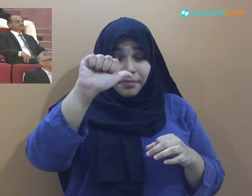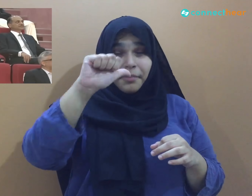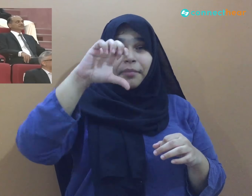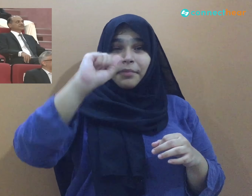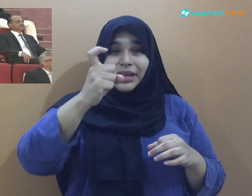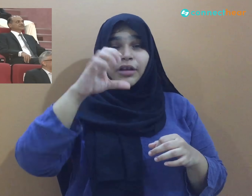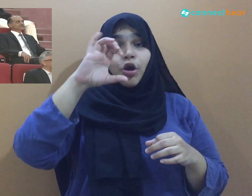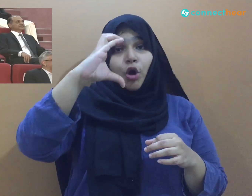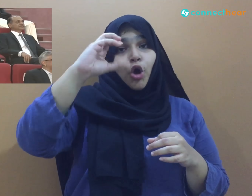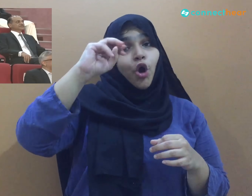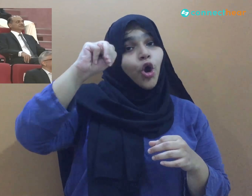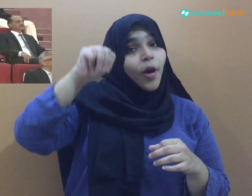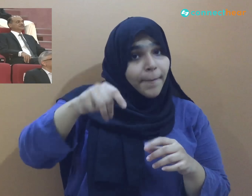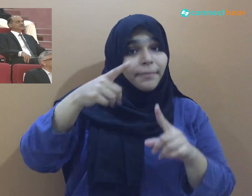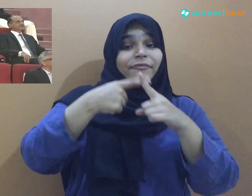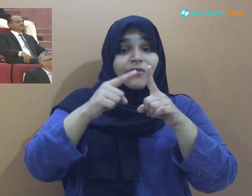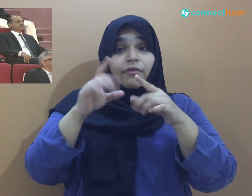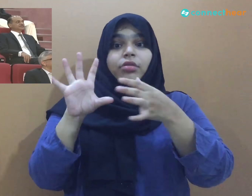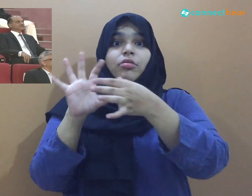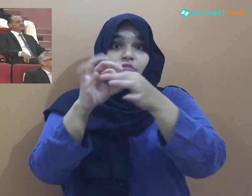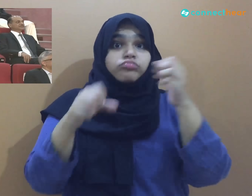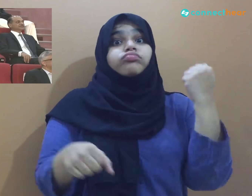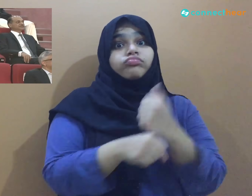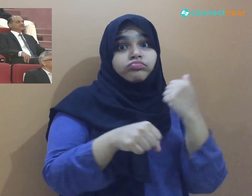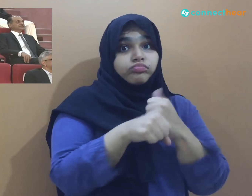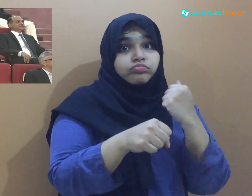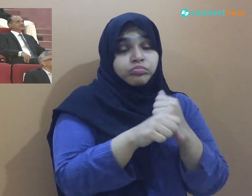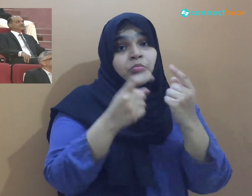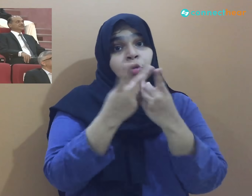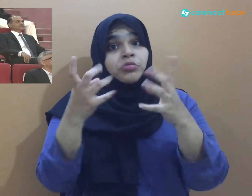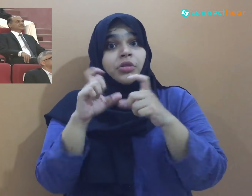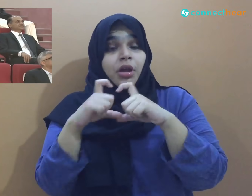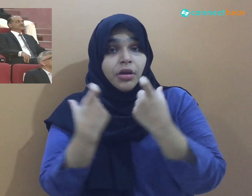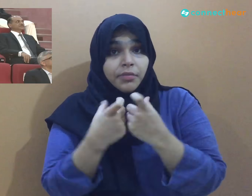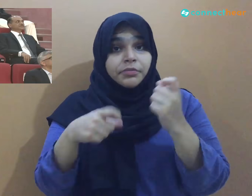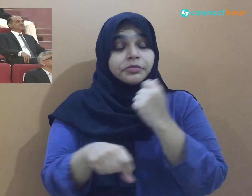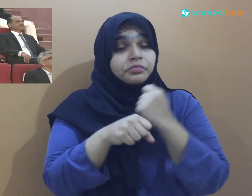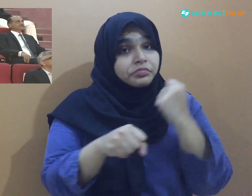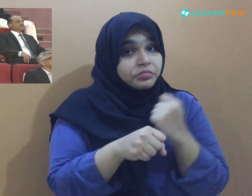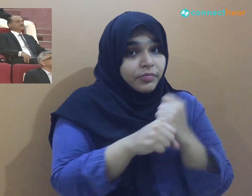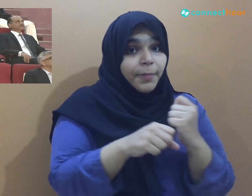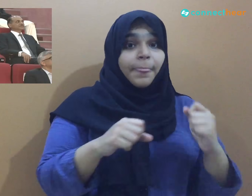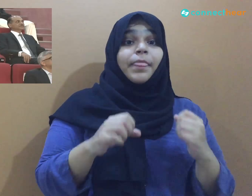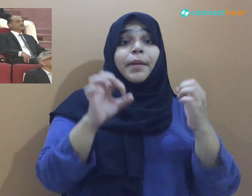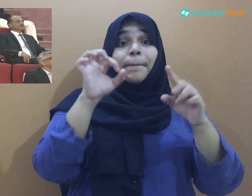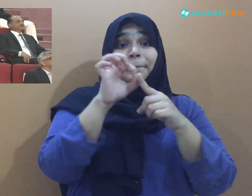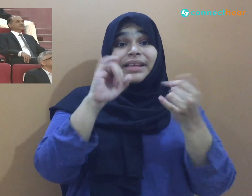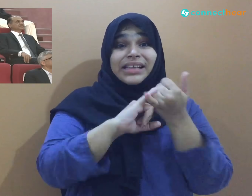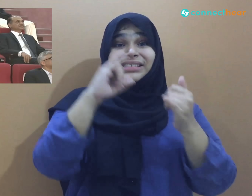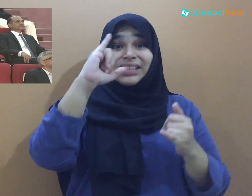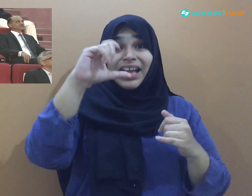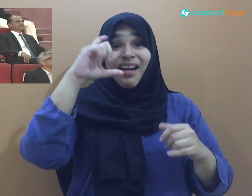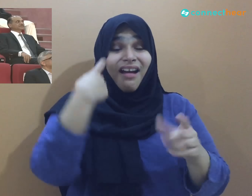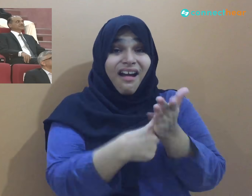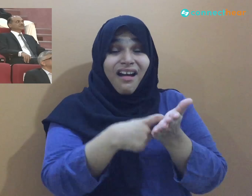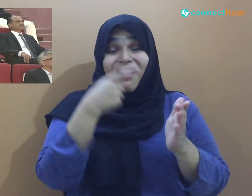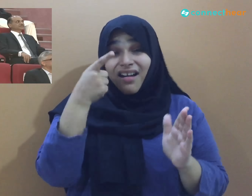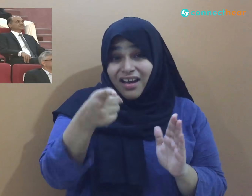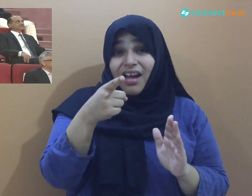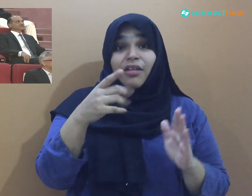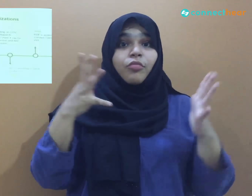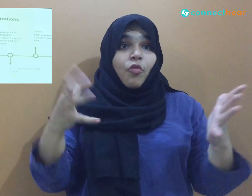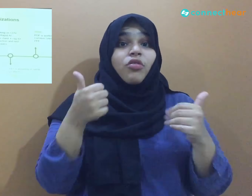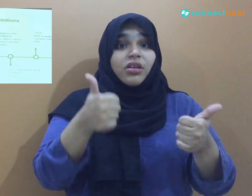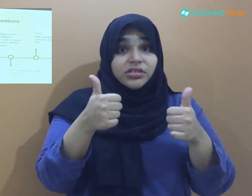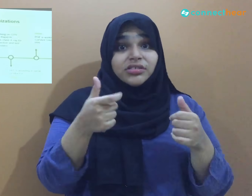اینڈ ادرز, انہوں نے سر اس میں بہت زبردست کام کیا. اور جس طرح سے ہم نے PCSIR نے اپنے ڈس انفیکٹنٹس اور بنائے ہیں,